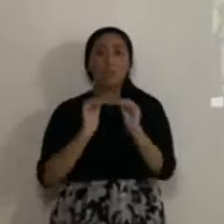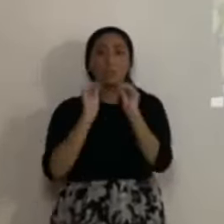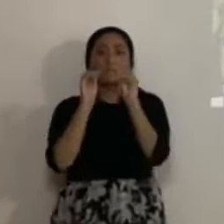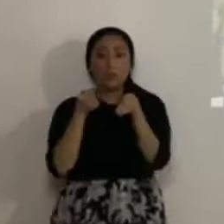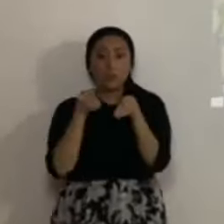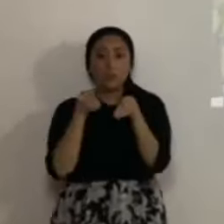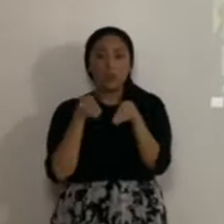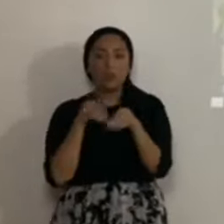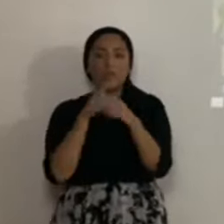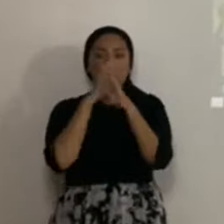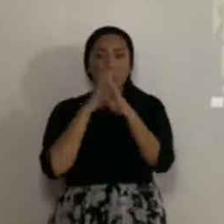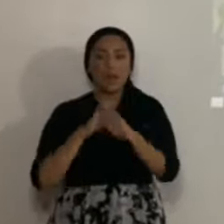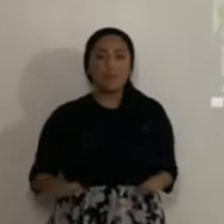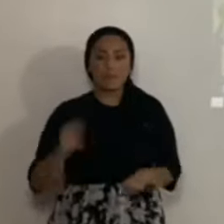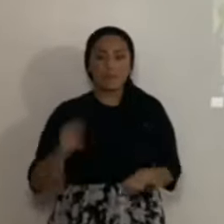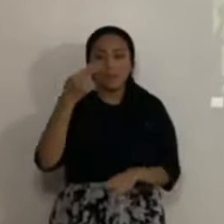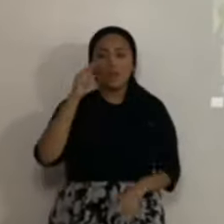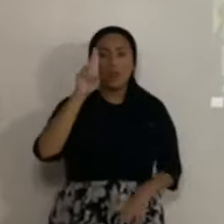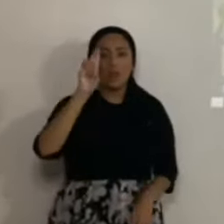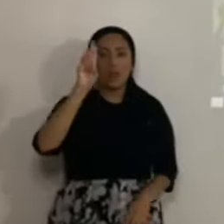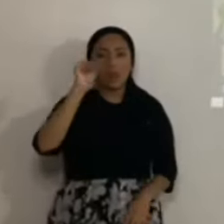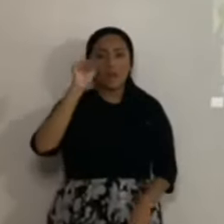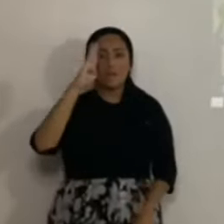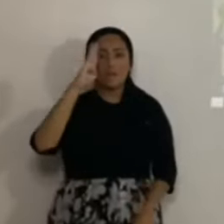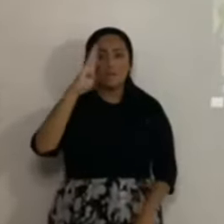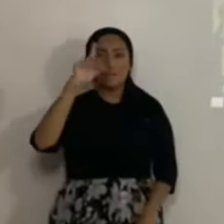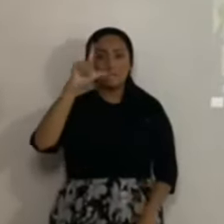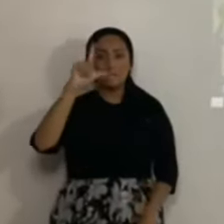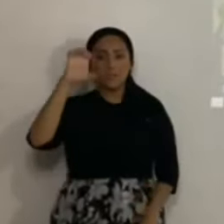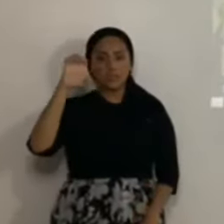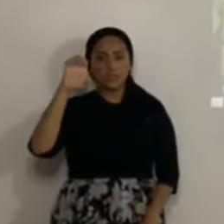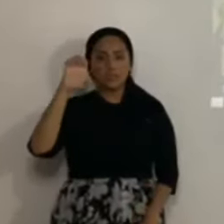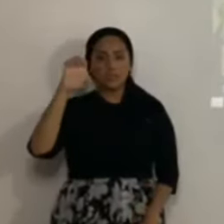humildad, arrepentimiento, teshuva.